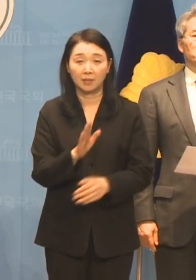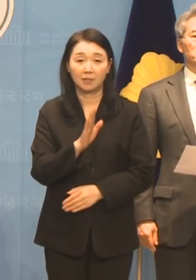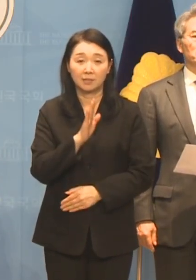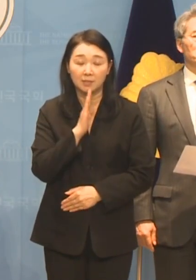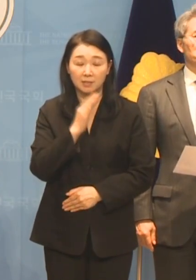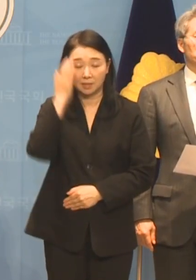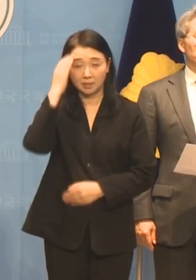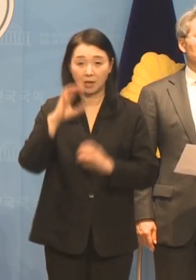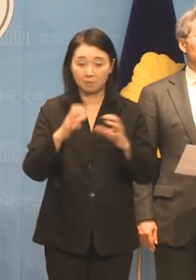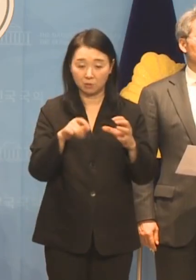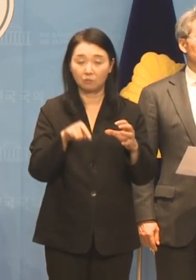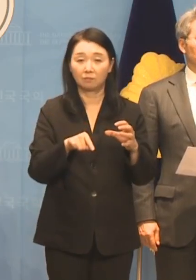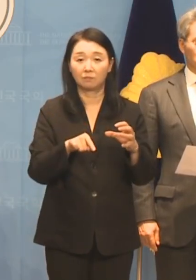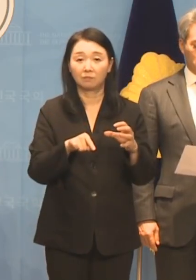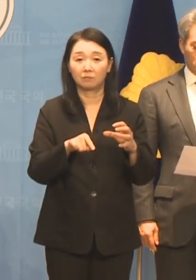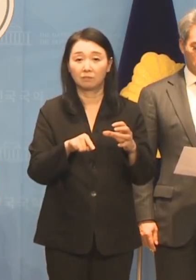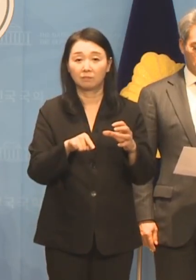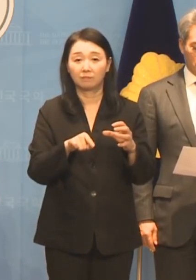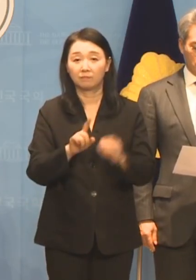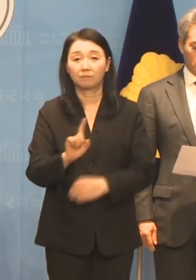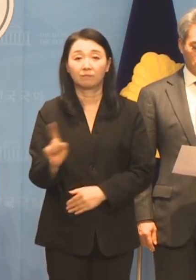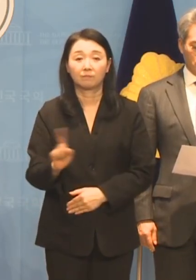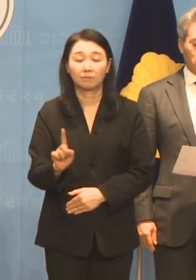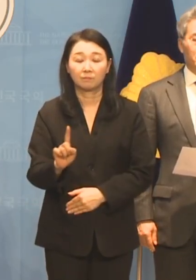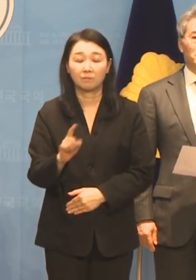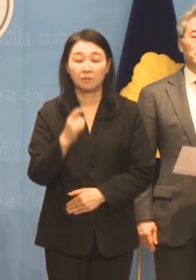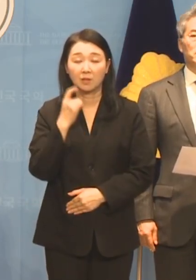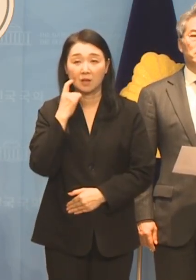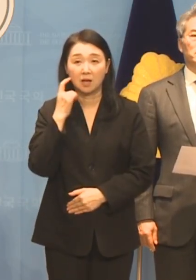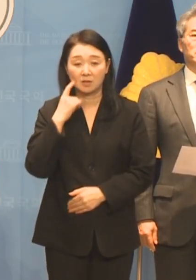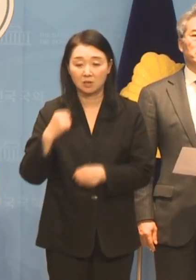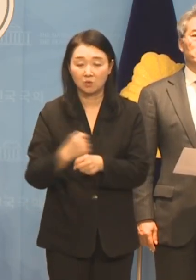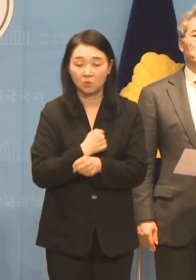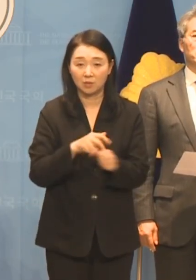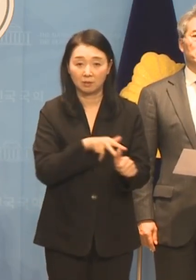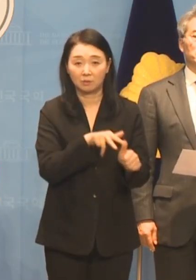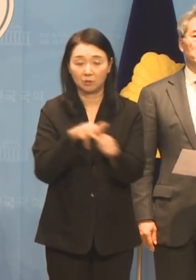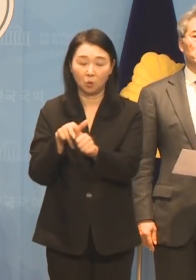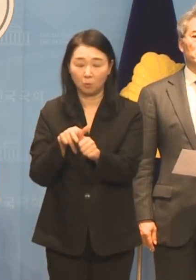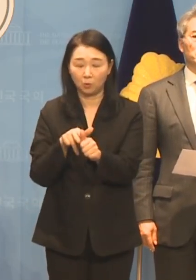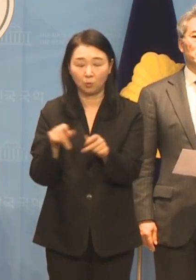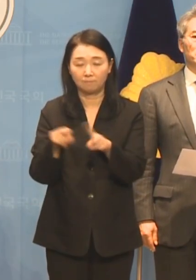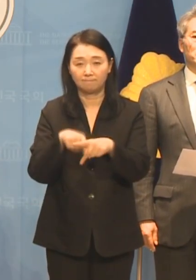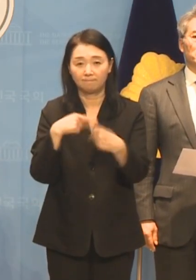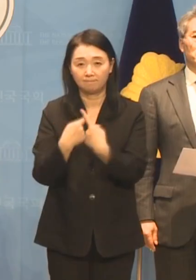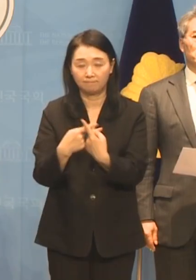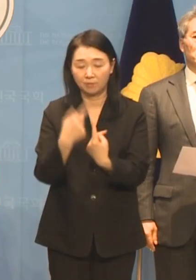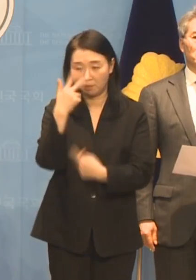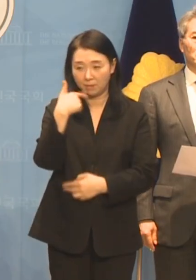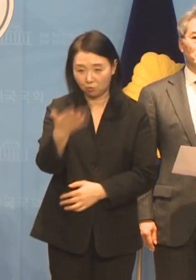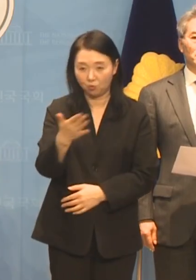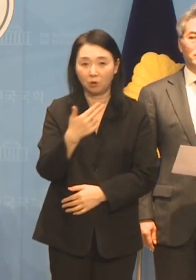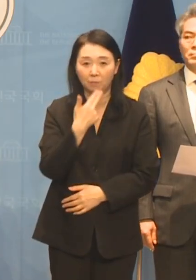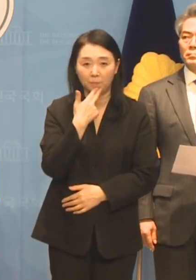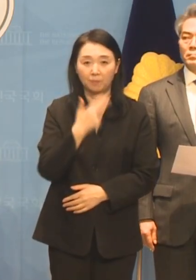진짜 대한민국에는 어떤 허위 조작 정보도 용납되지 않습니다.